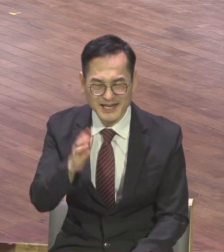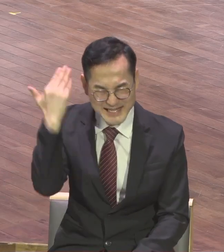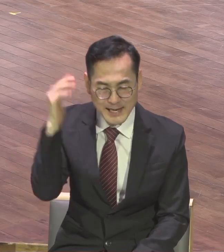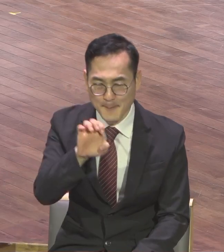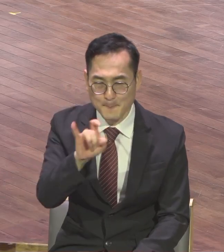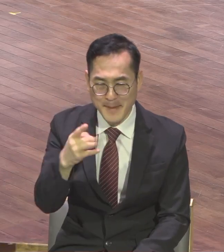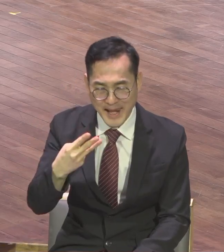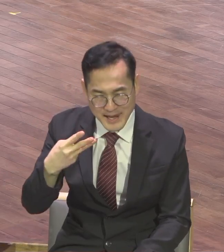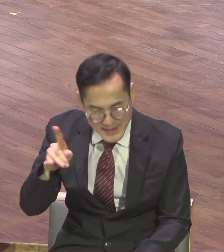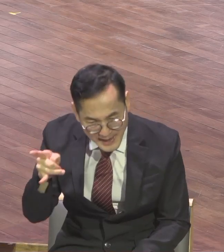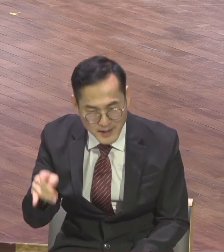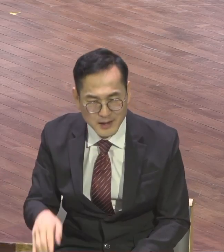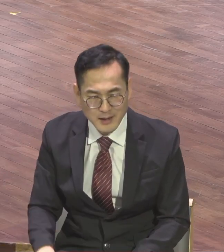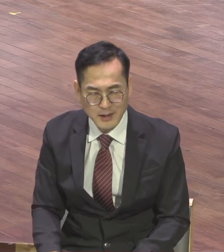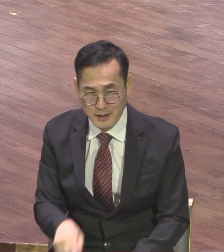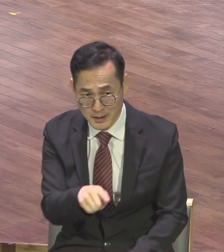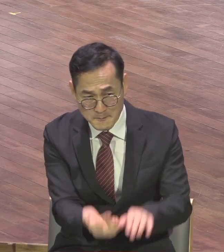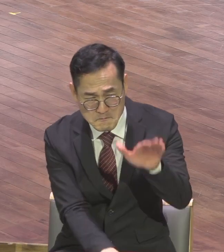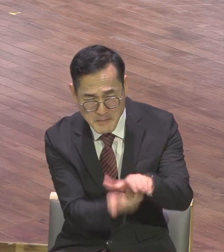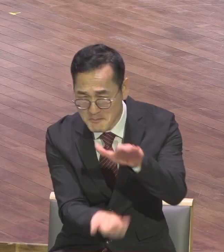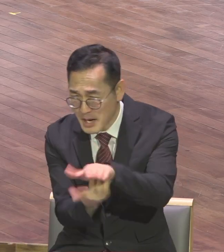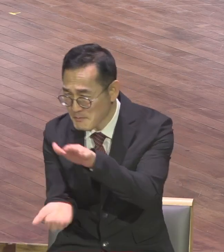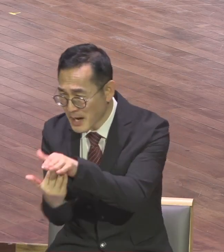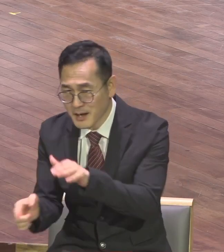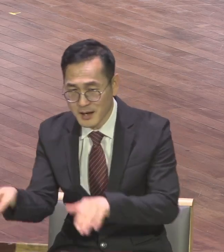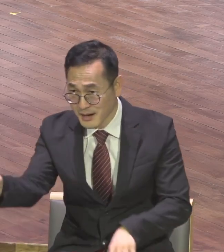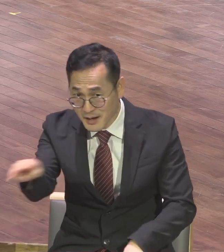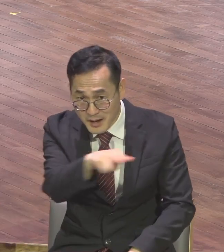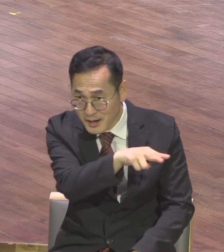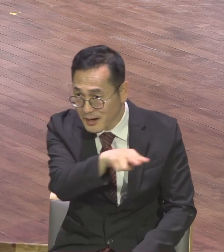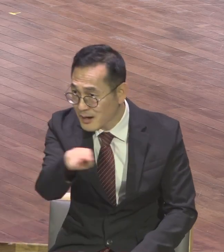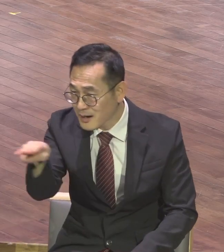이거 GOAT입니다. 역대급이다.